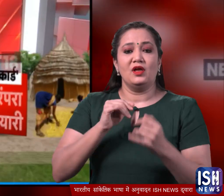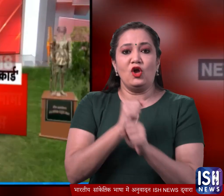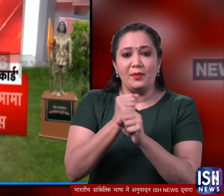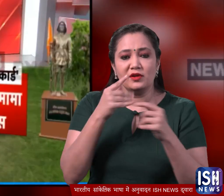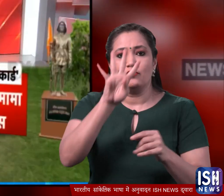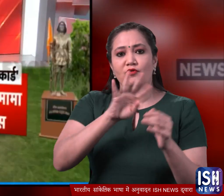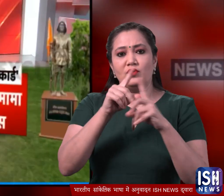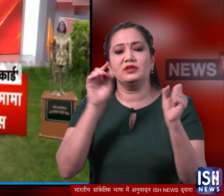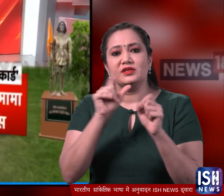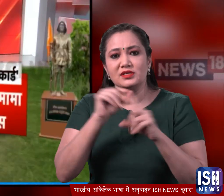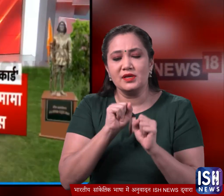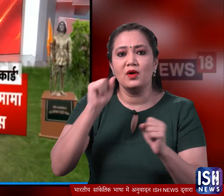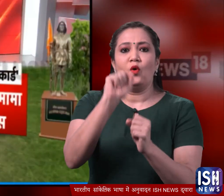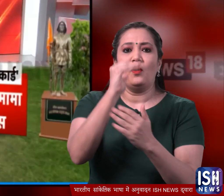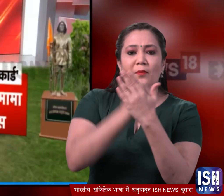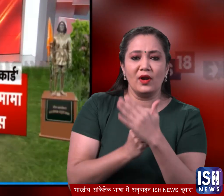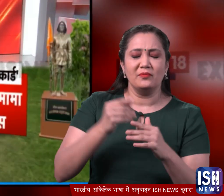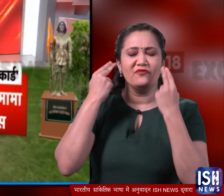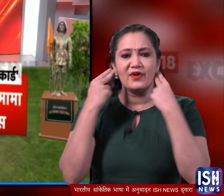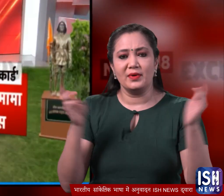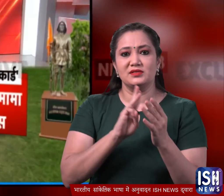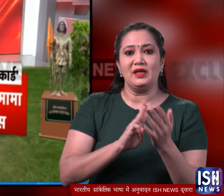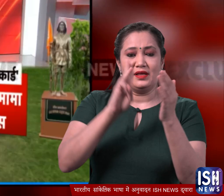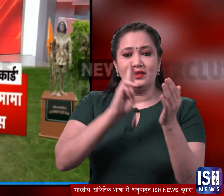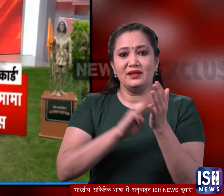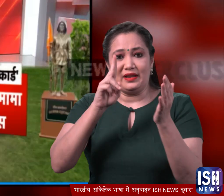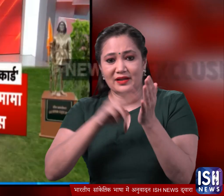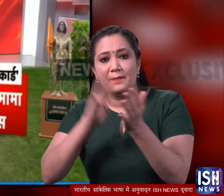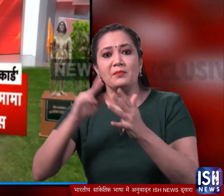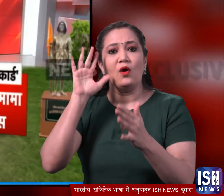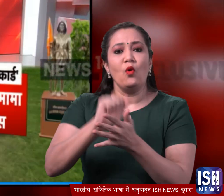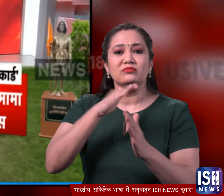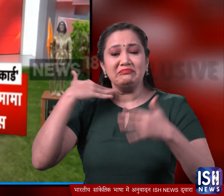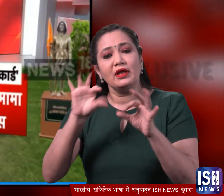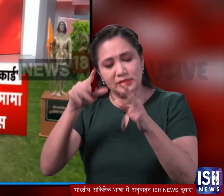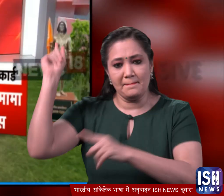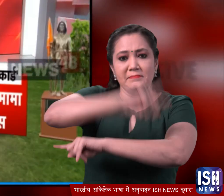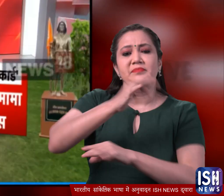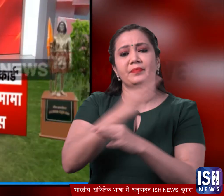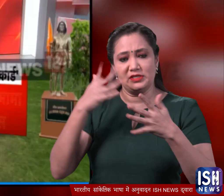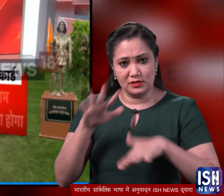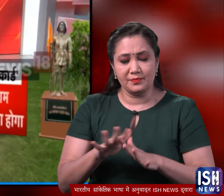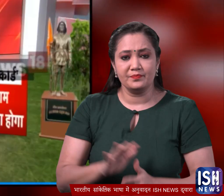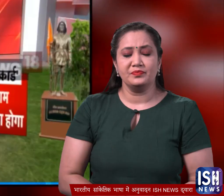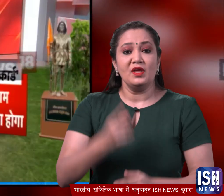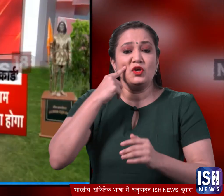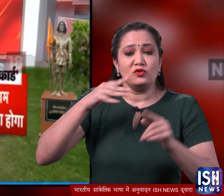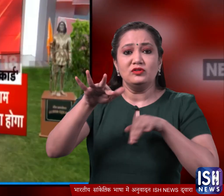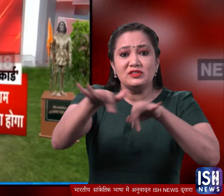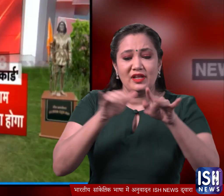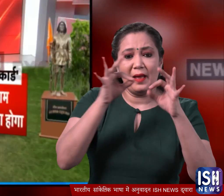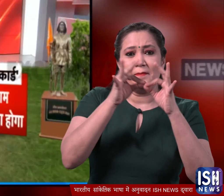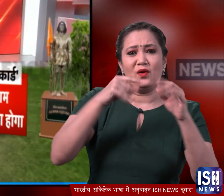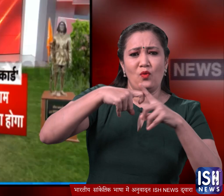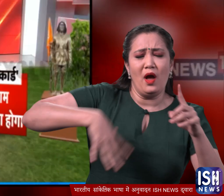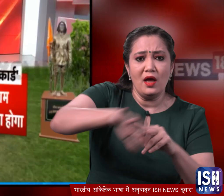सरकार 4 दिसंबर को आदिवासी समुदाय के महापुरुष टंटिया मामा का बलिदान दिवस भी मनाने जा रही है। यही नहीं, माना जा रहा है कि वो इंदौर शहर के